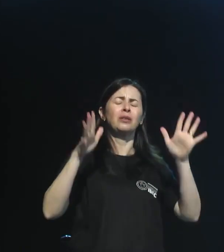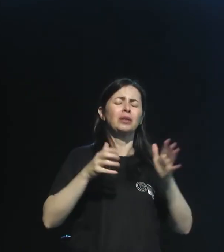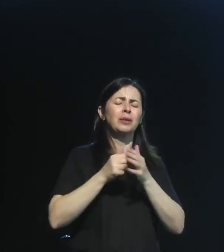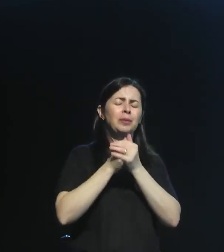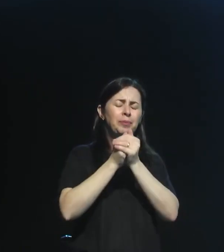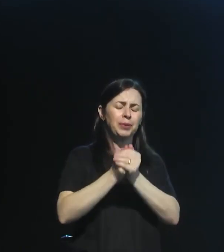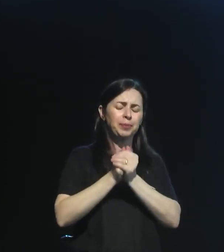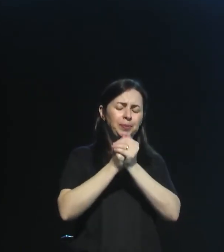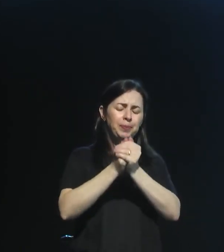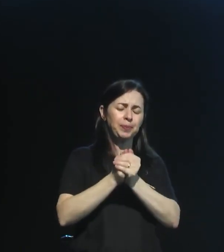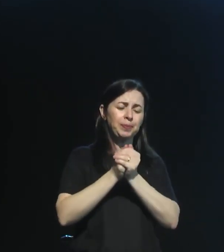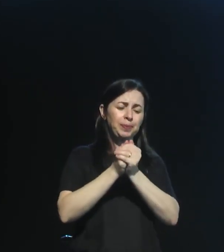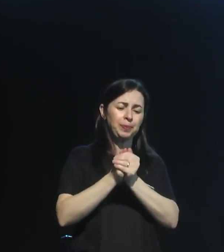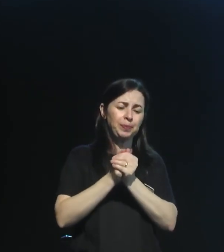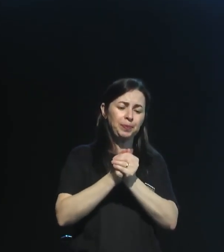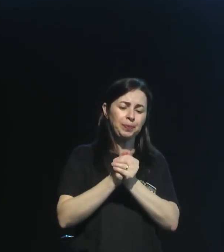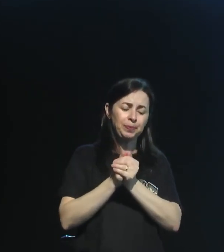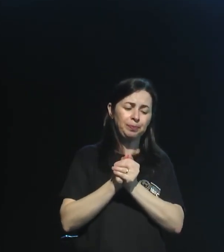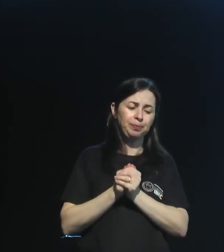Amém.